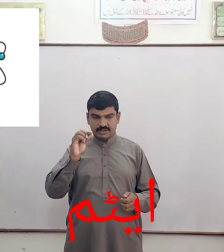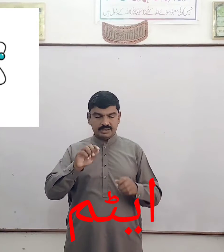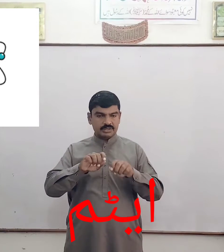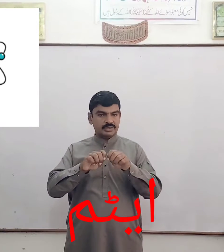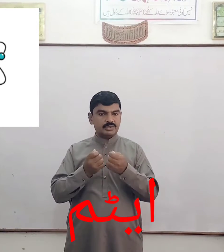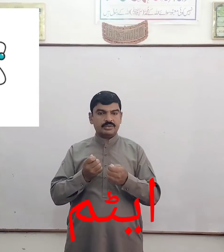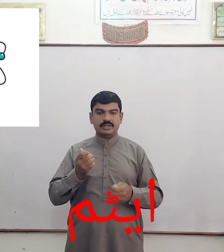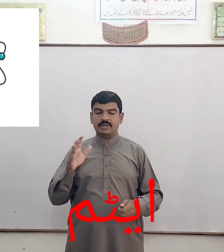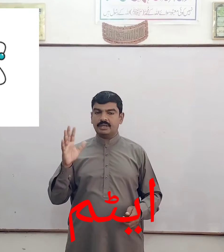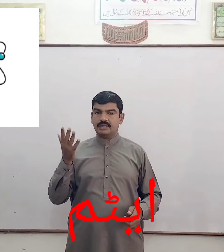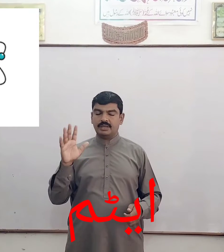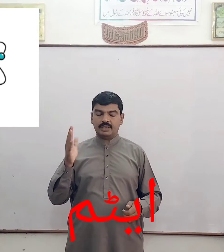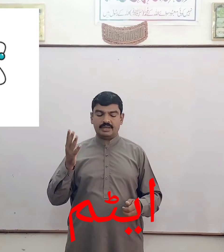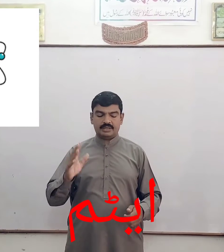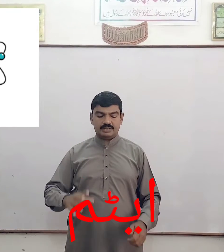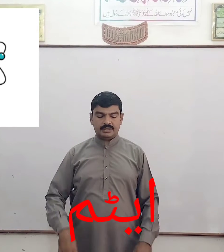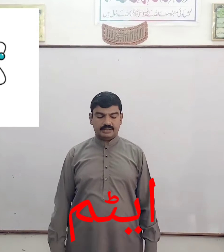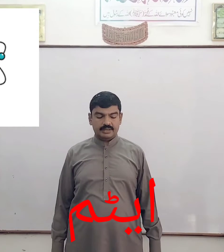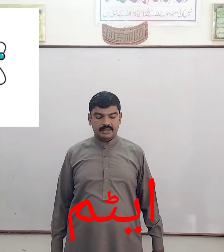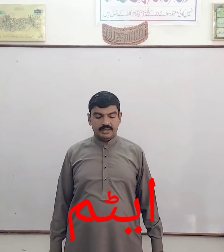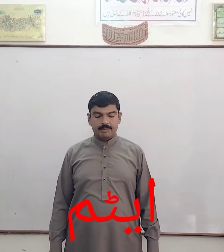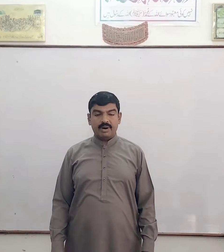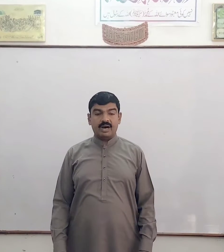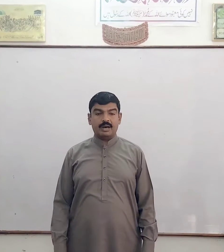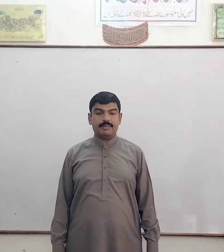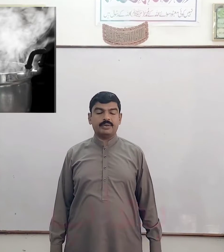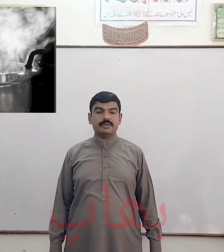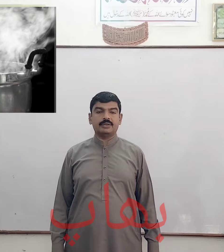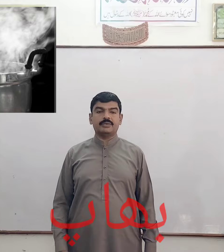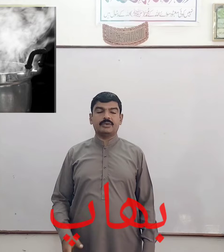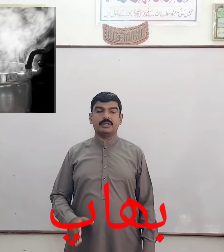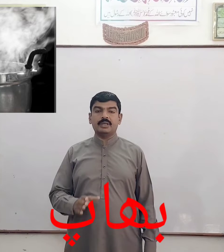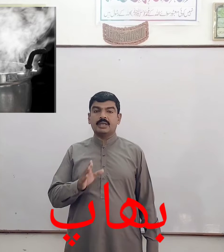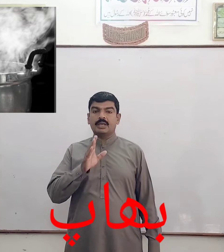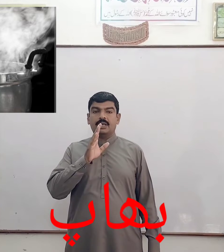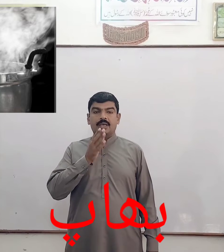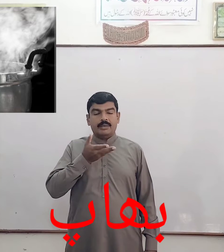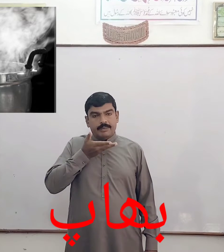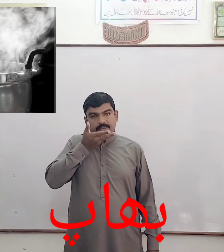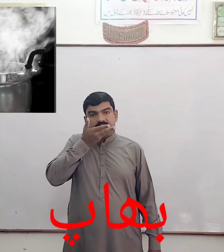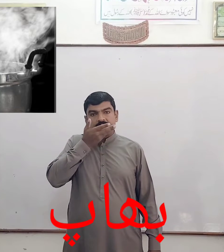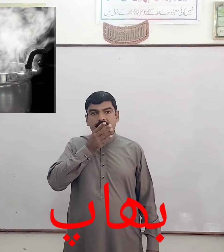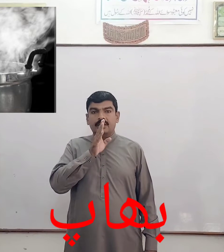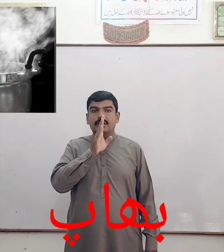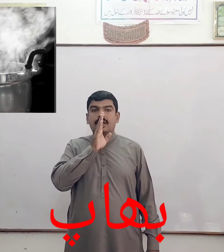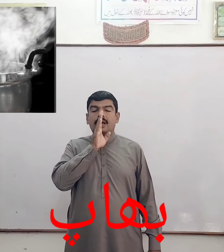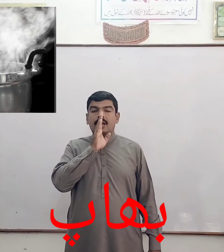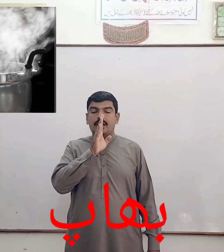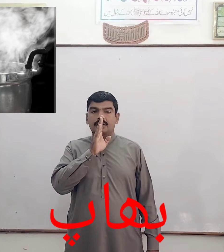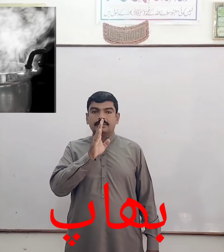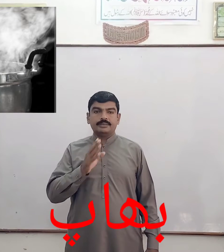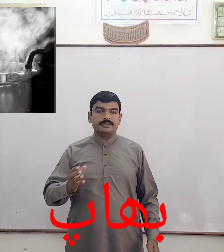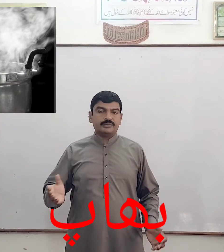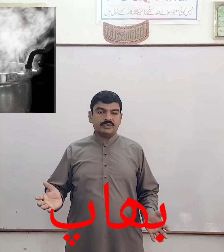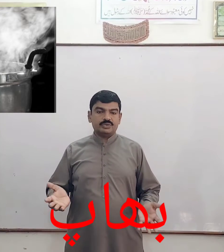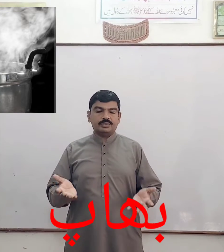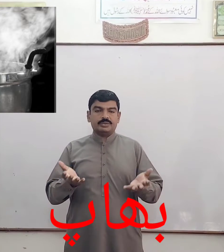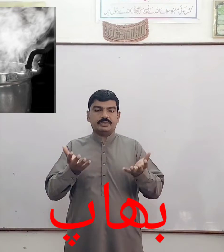छोटी चीज तोरी नहीं जा। भाप कोई पानी गरम